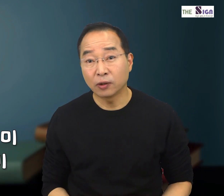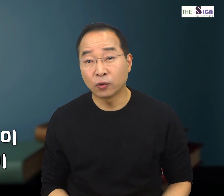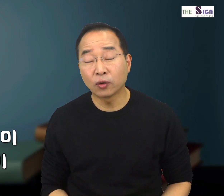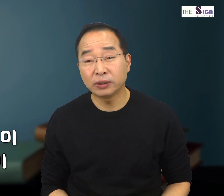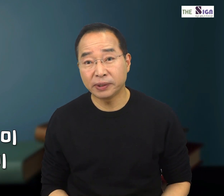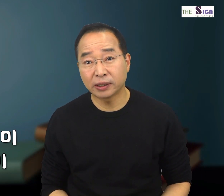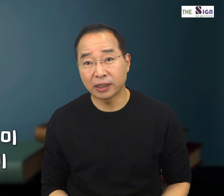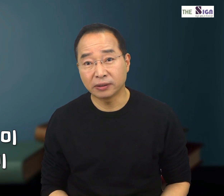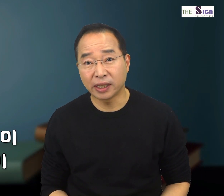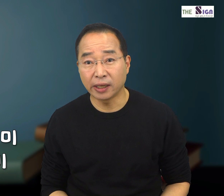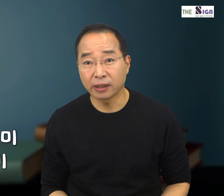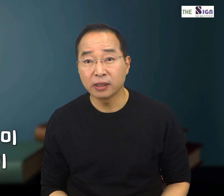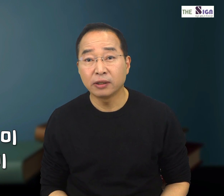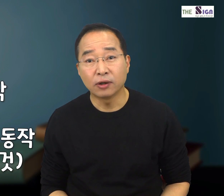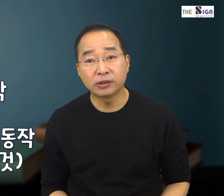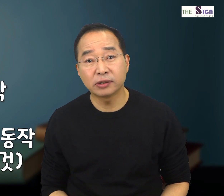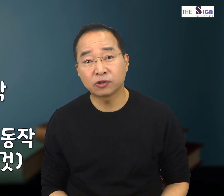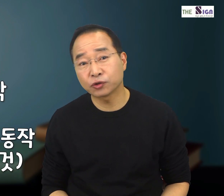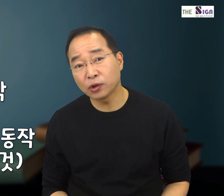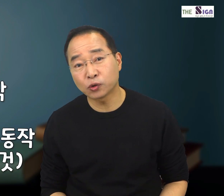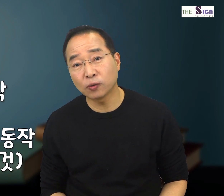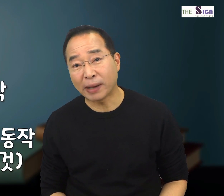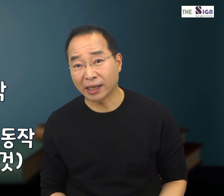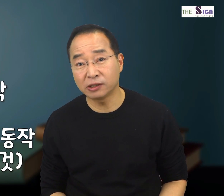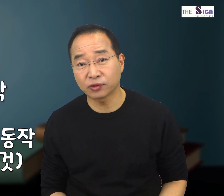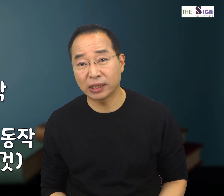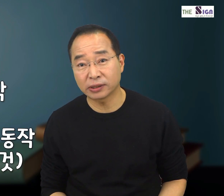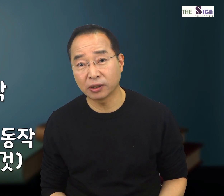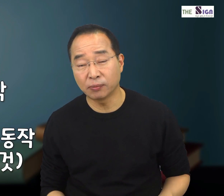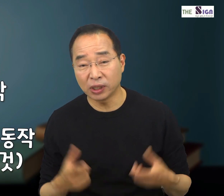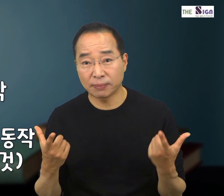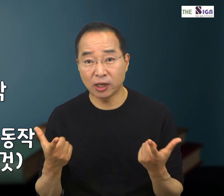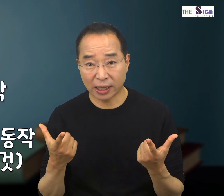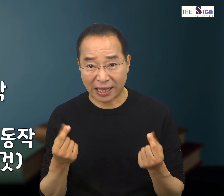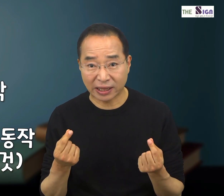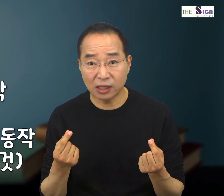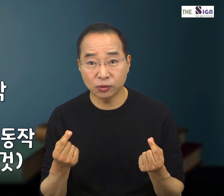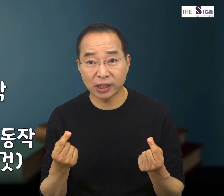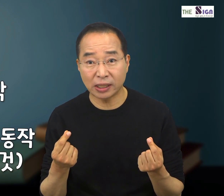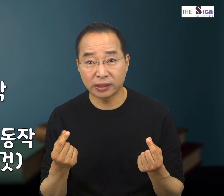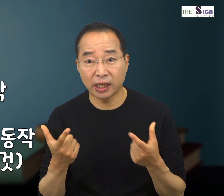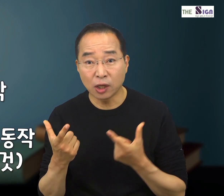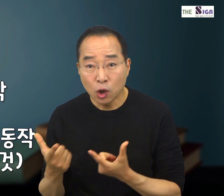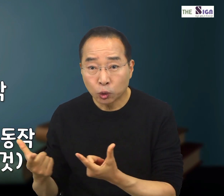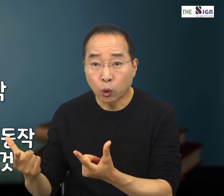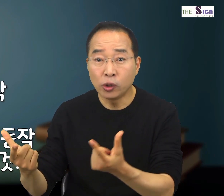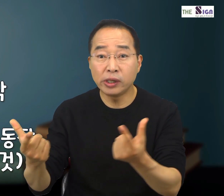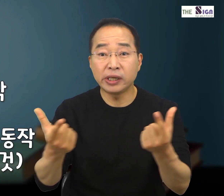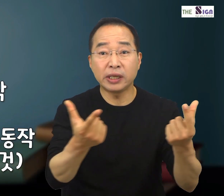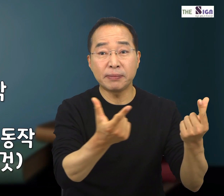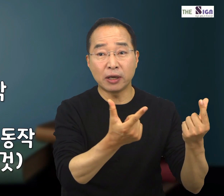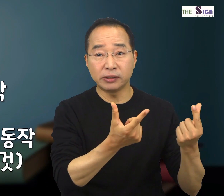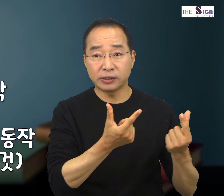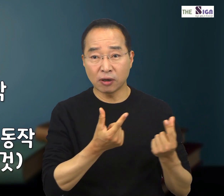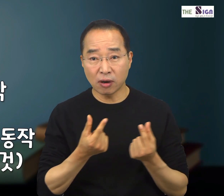이런 의미가 되는데, 여기서 이제 수동이 조금 바뀔 수가 있어요. 뭐냐면 같다를 동작하는데 돌리면서